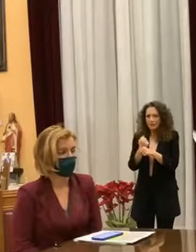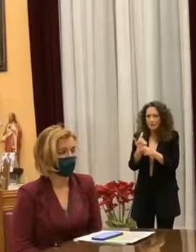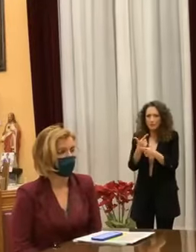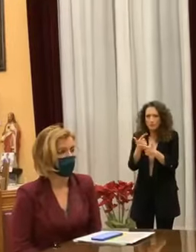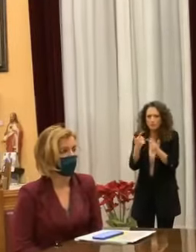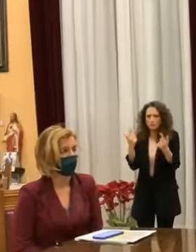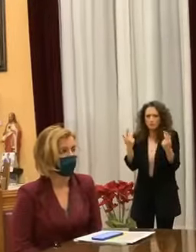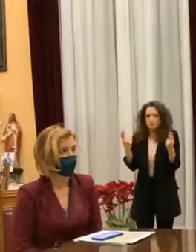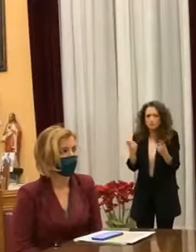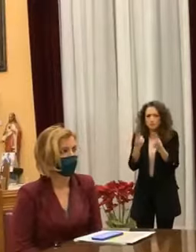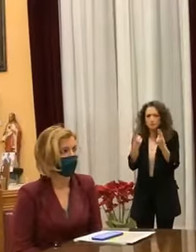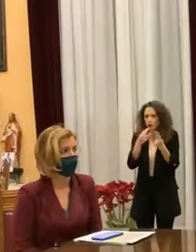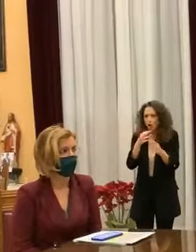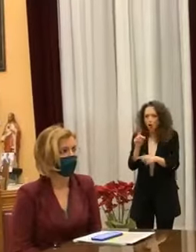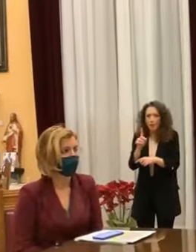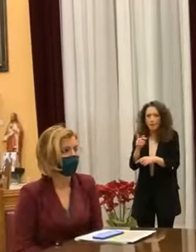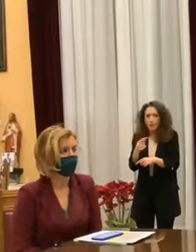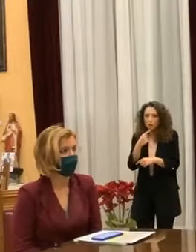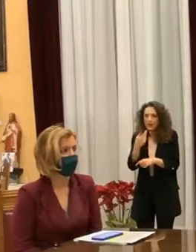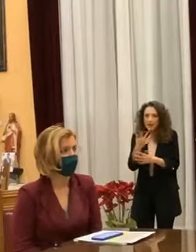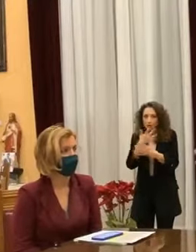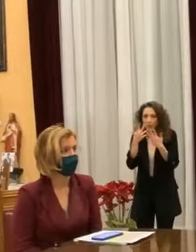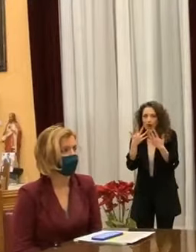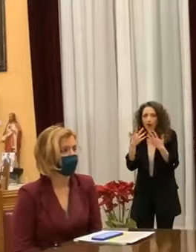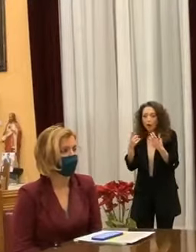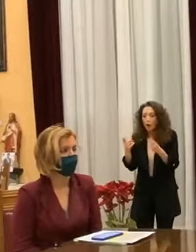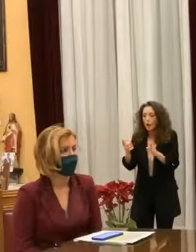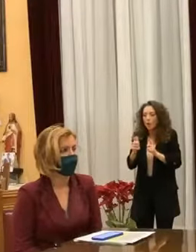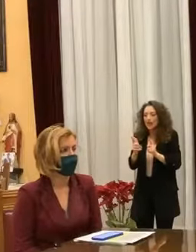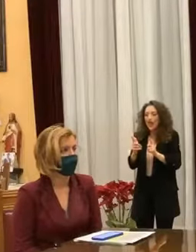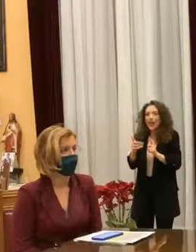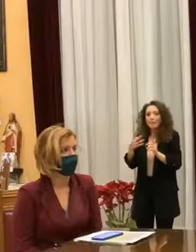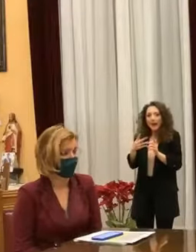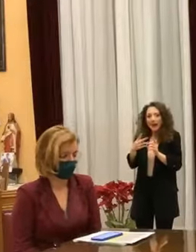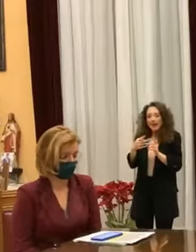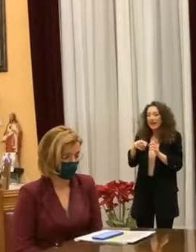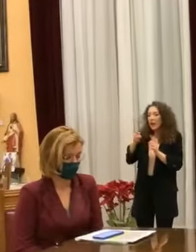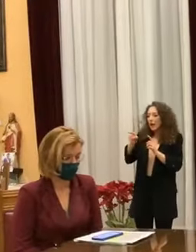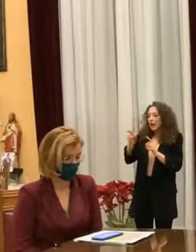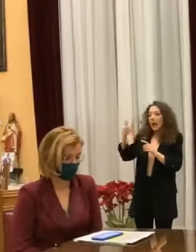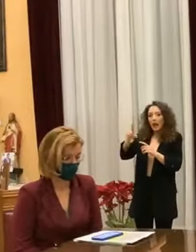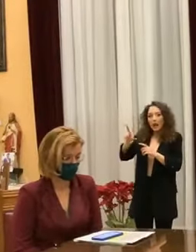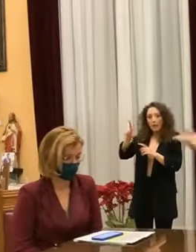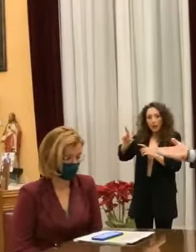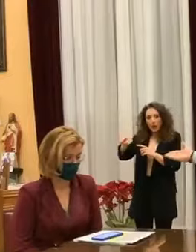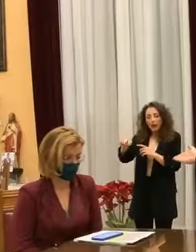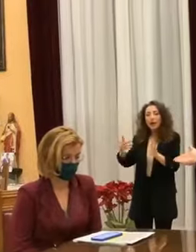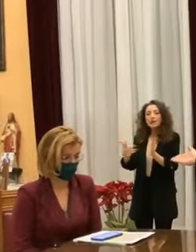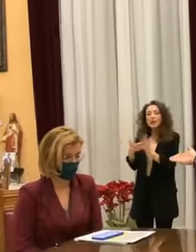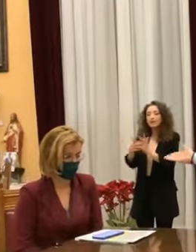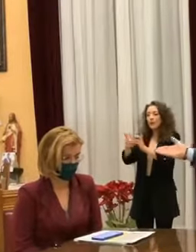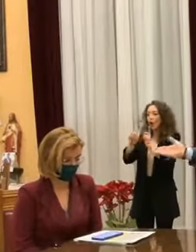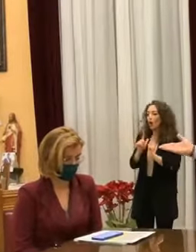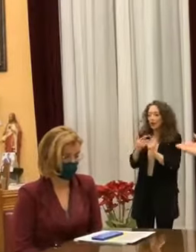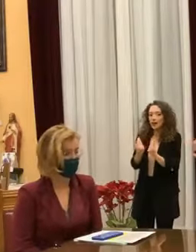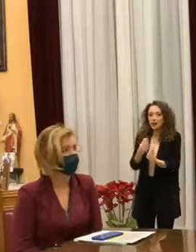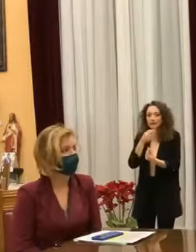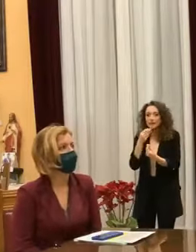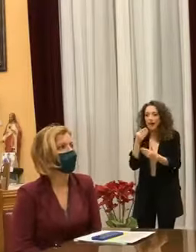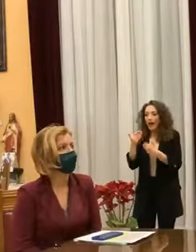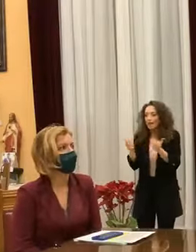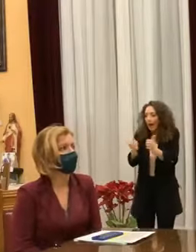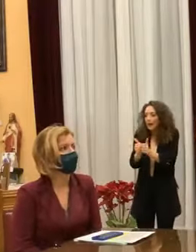cioè era di impedimento anche alla Fornari. E quante volte l'ha detto nelle conferenze che abbiamo fatto, quindi